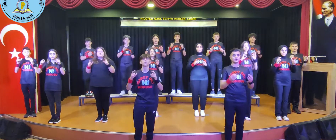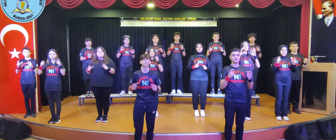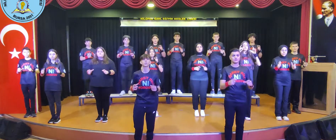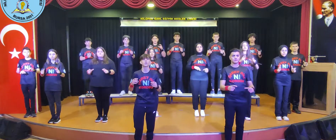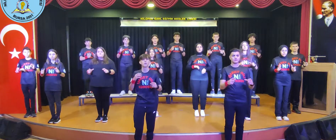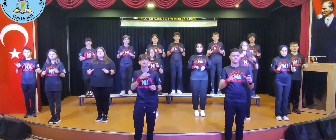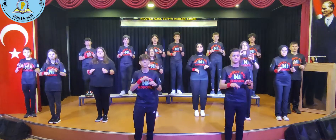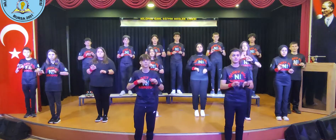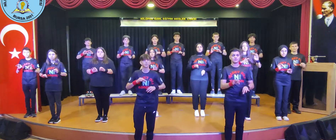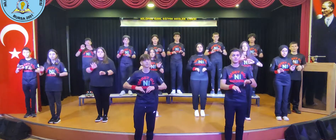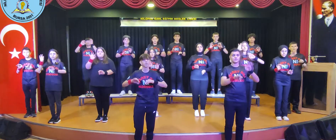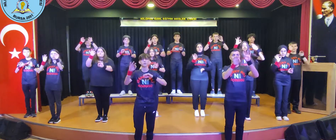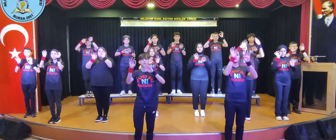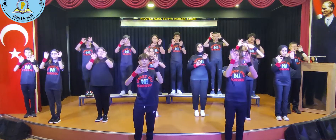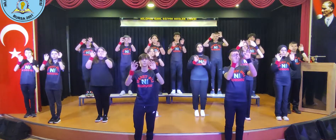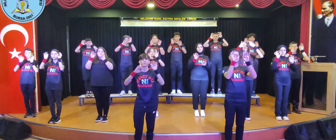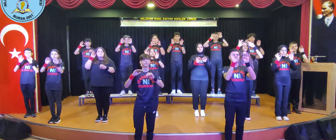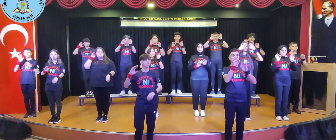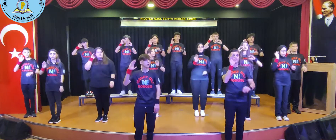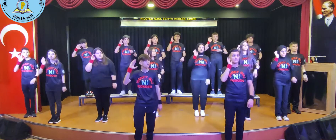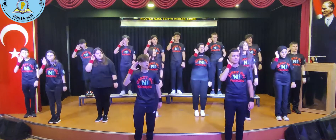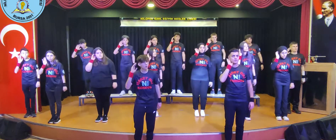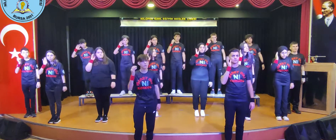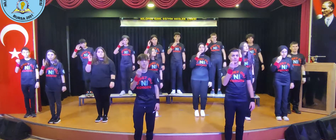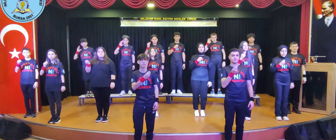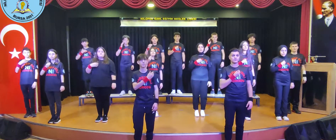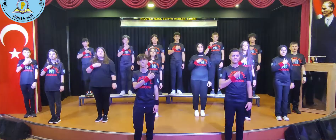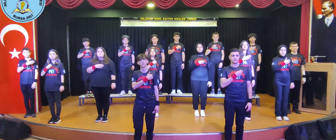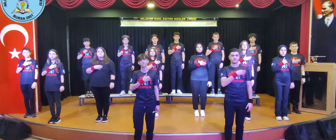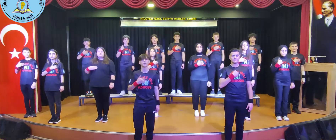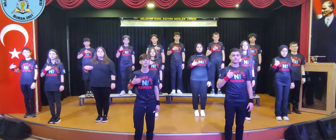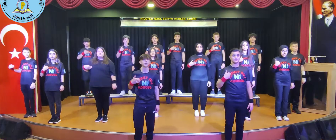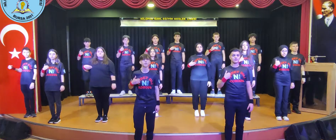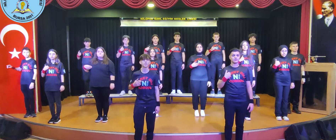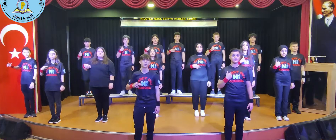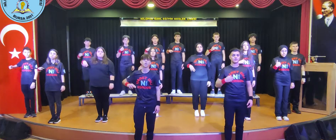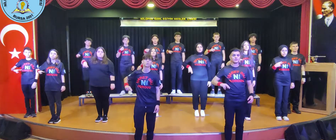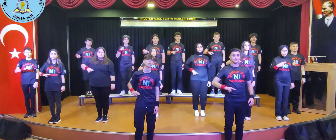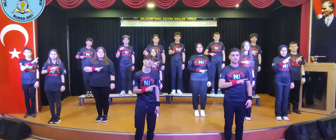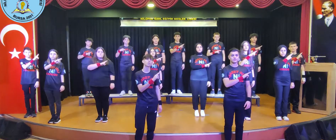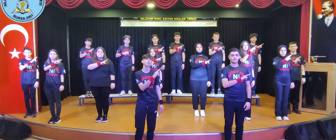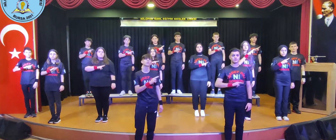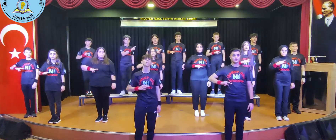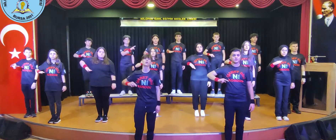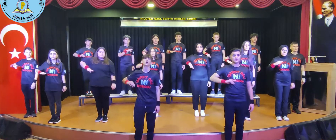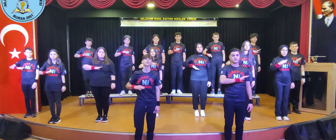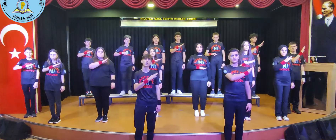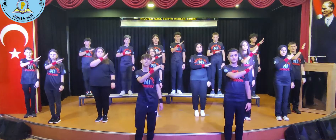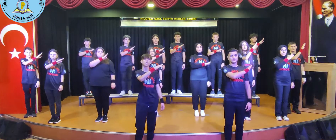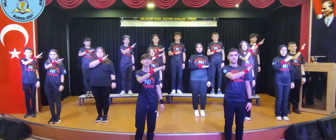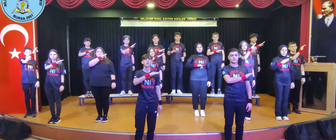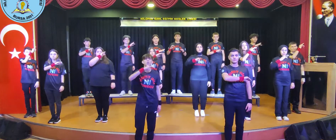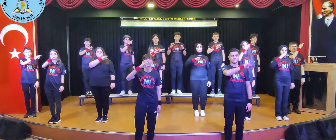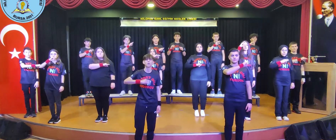her yere Mimarlar mühendisler kulak verin bizlere Yollara rampalar